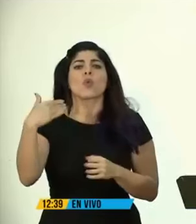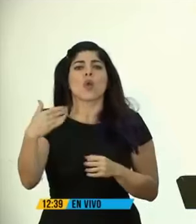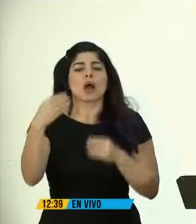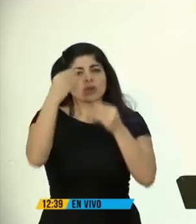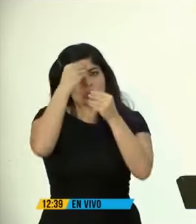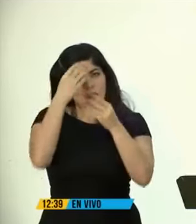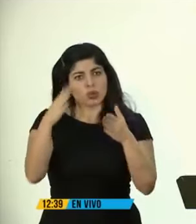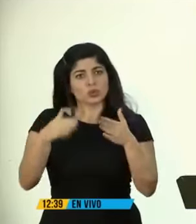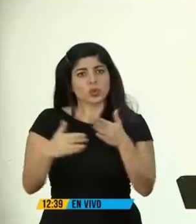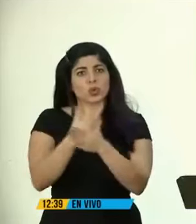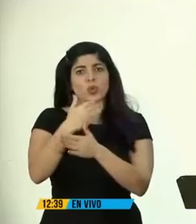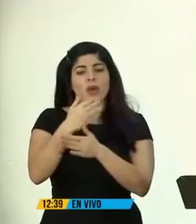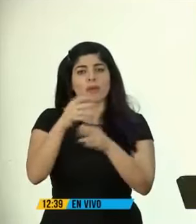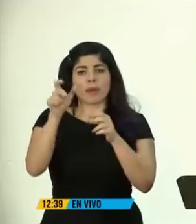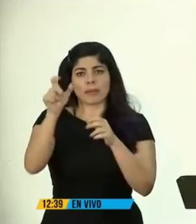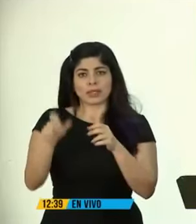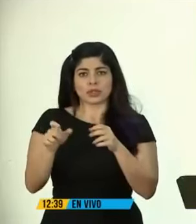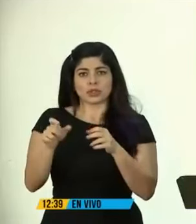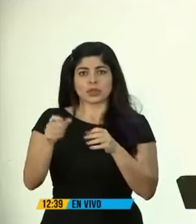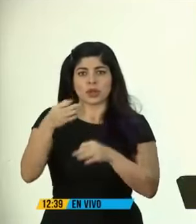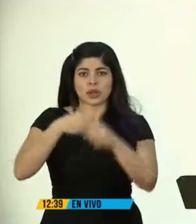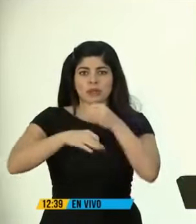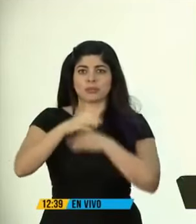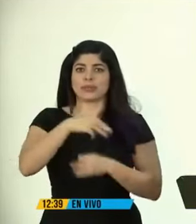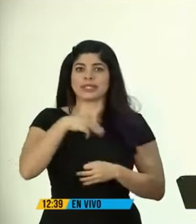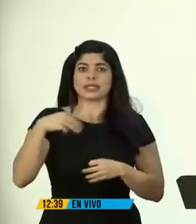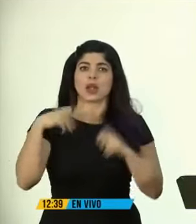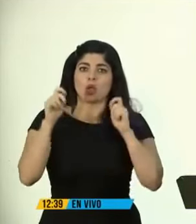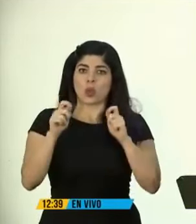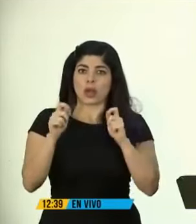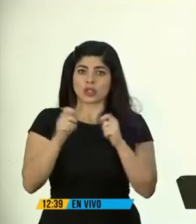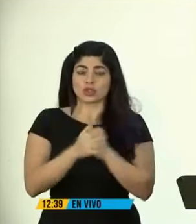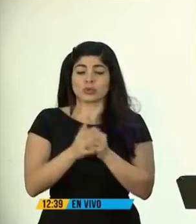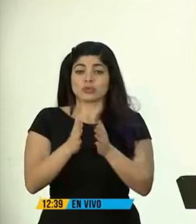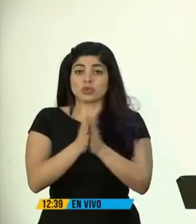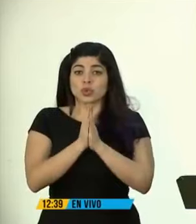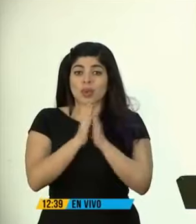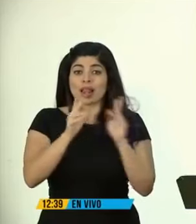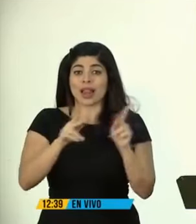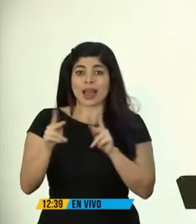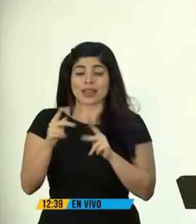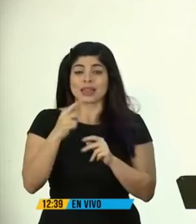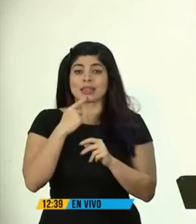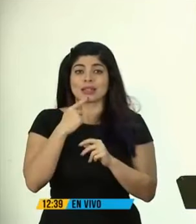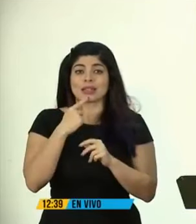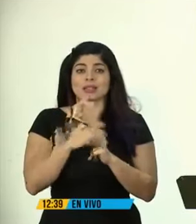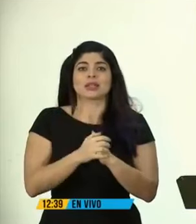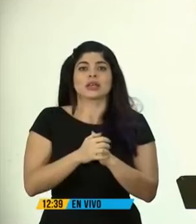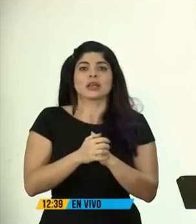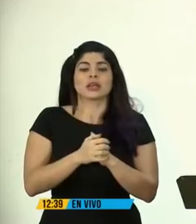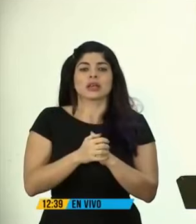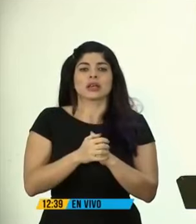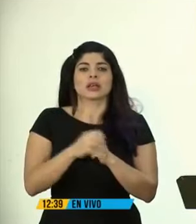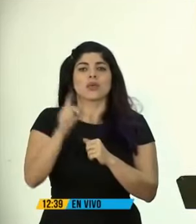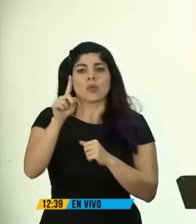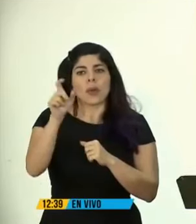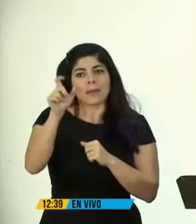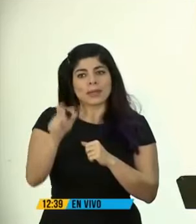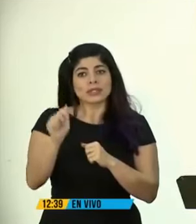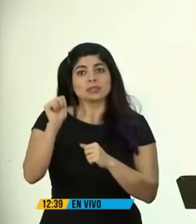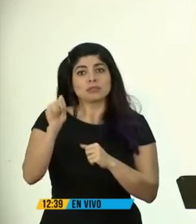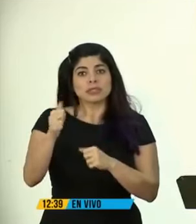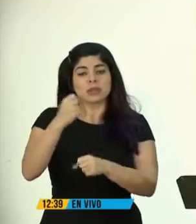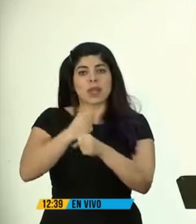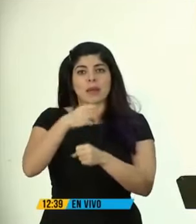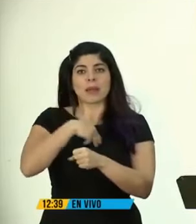anuncio del nuevo jerarca de educación. La solicitud que se había hecho, la gente que se está manifestando es que sea alguien del propio